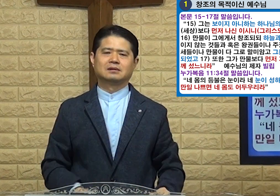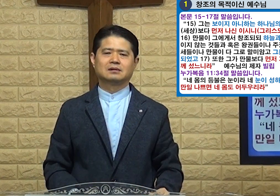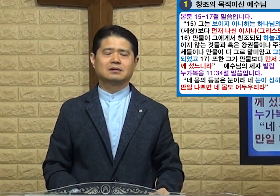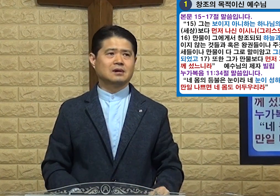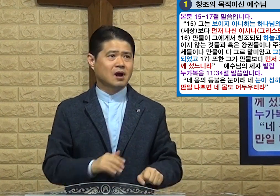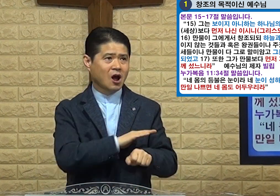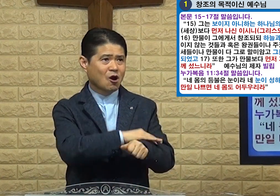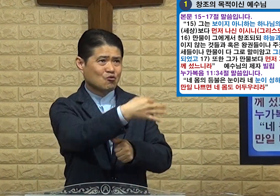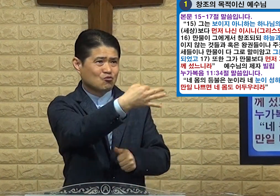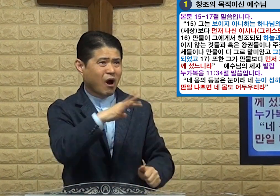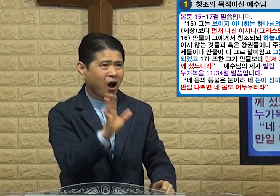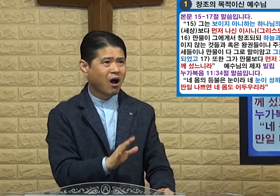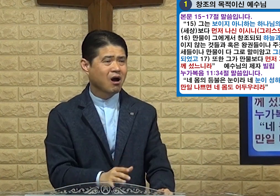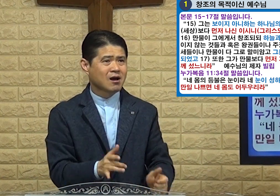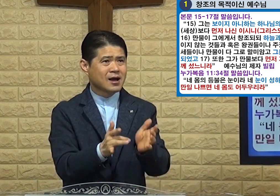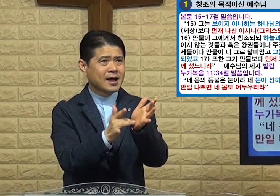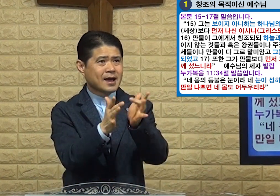돈으로 예수님을 팔았습니다.